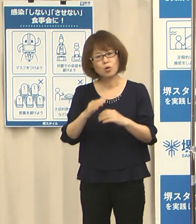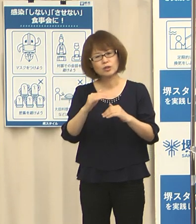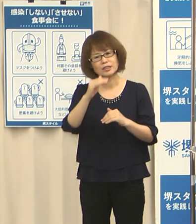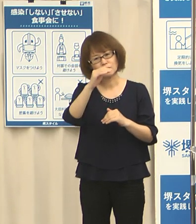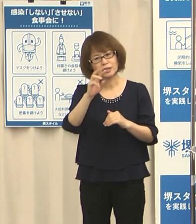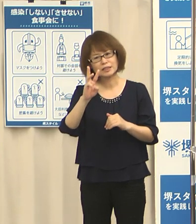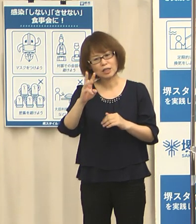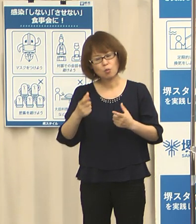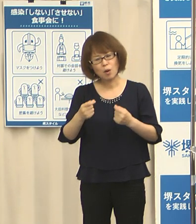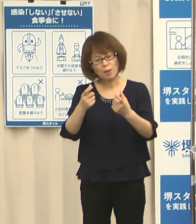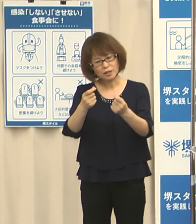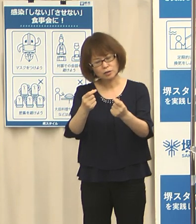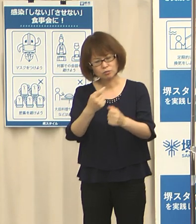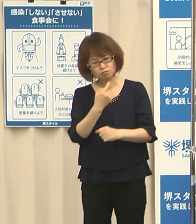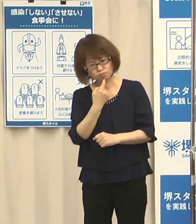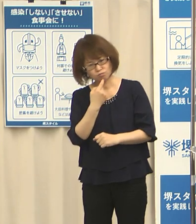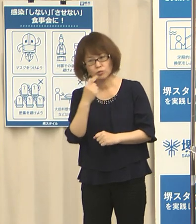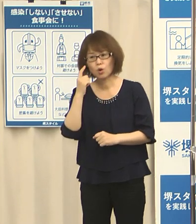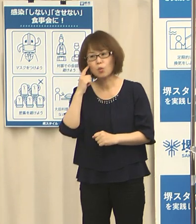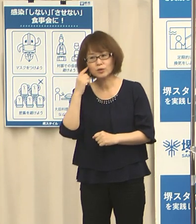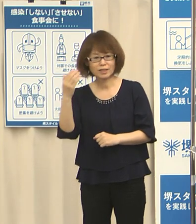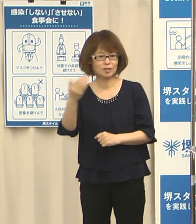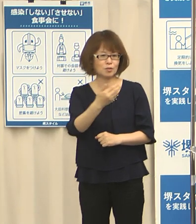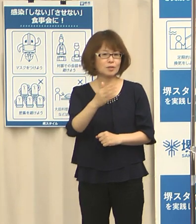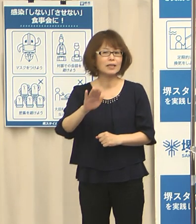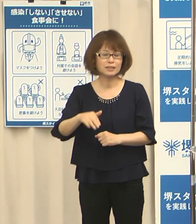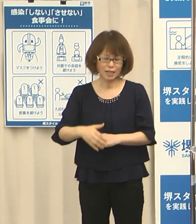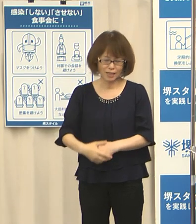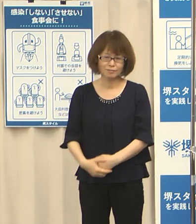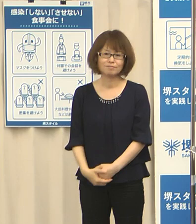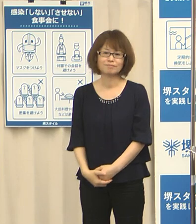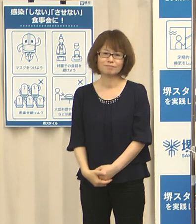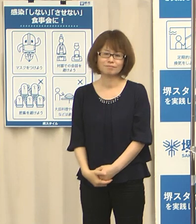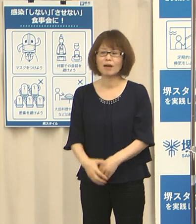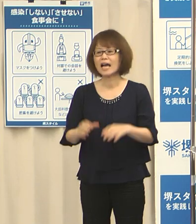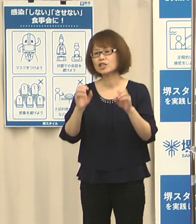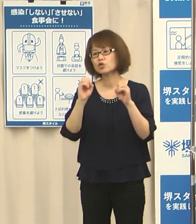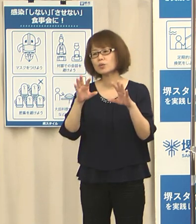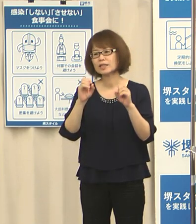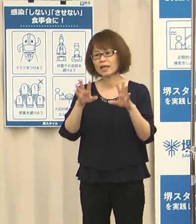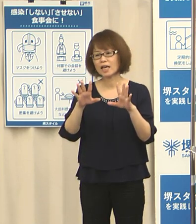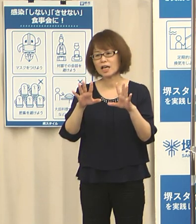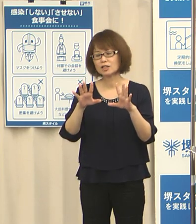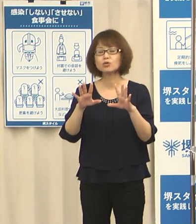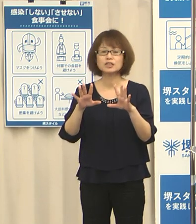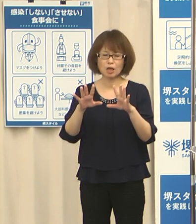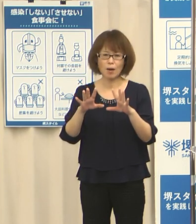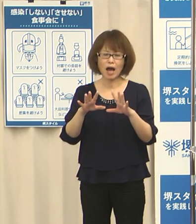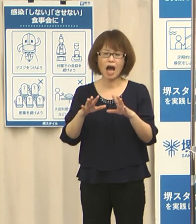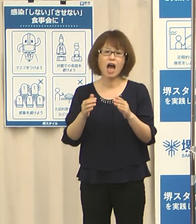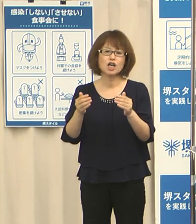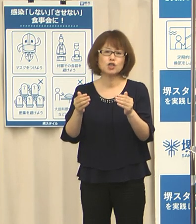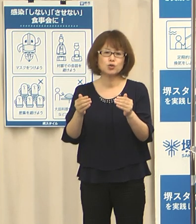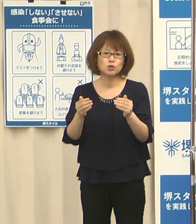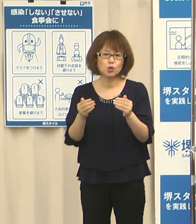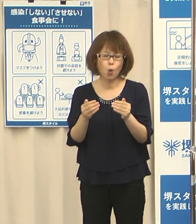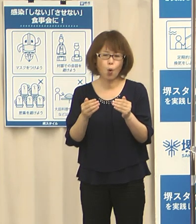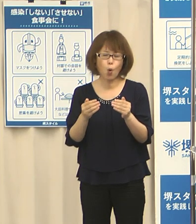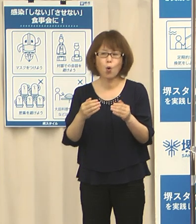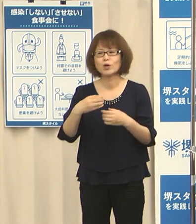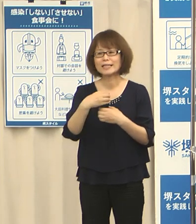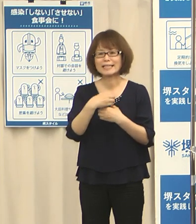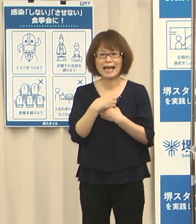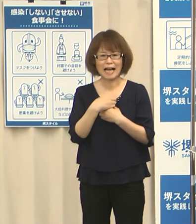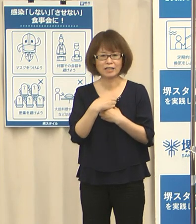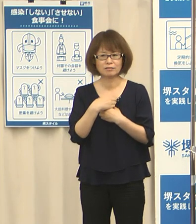ところでちょっと疑問を感じたというところだったんですけども、 うん、あの呼びかけとしてはやはり要警戒には変わりありませんので